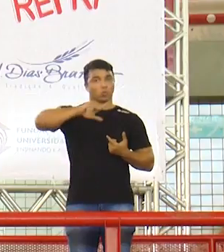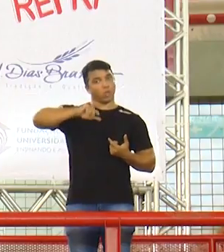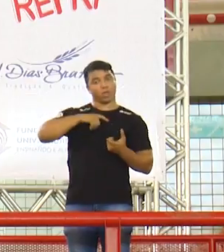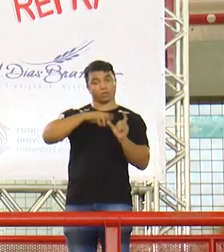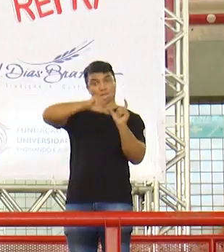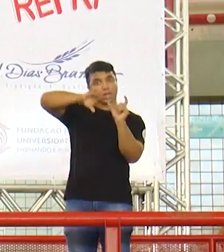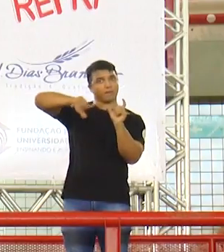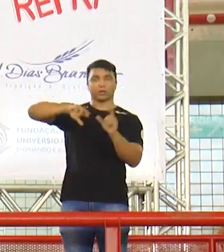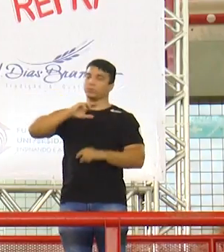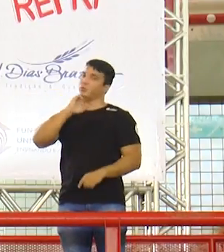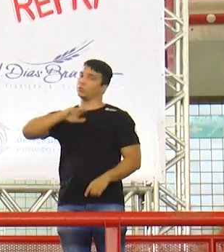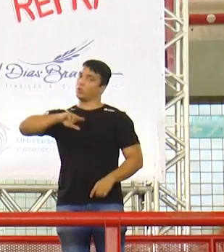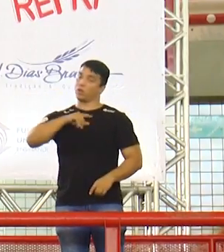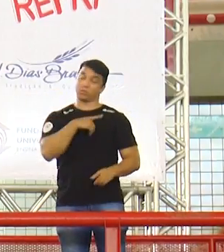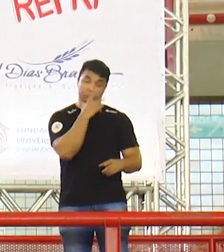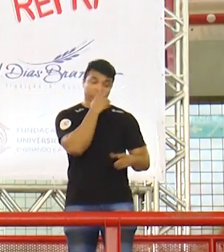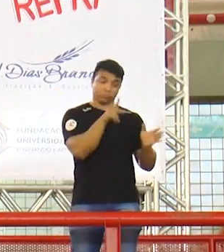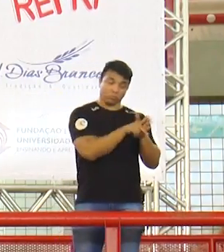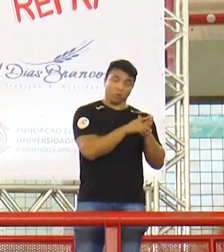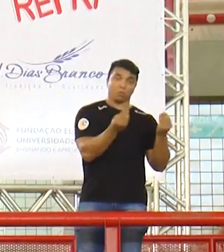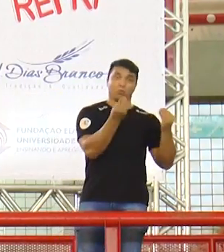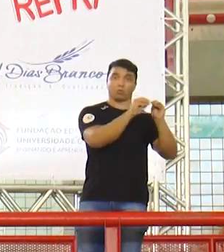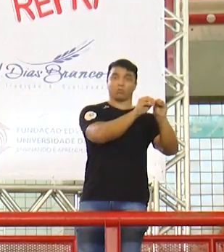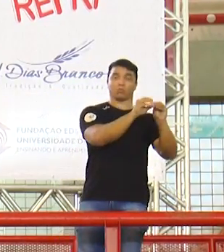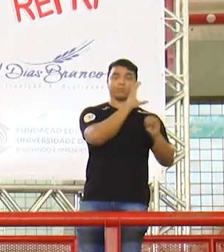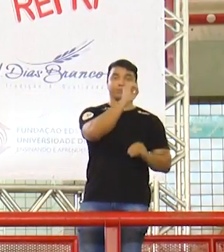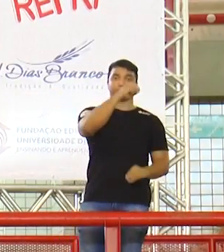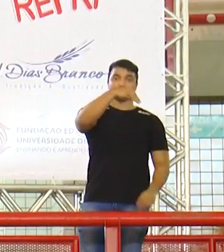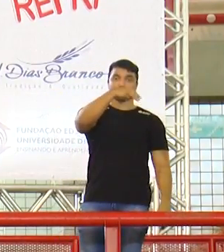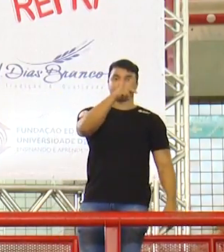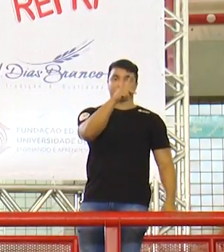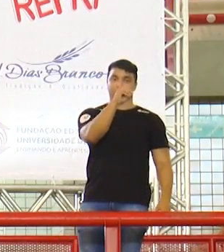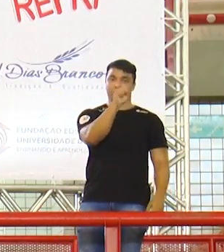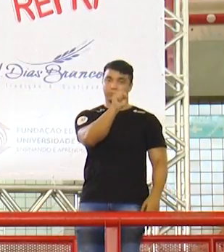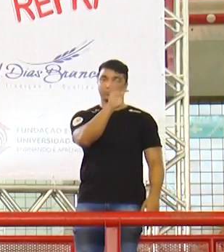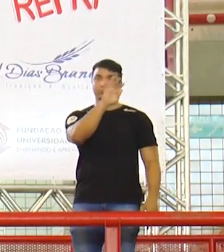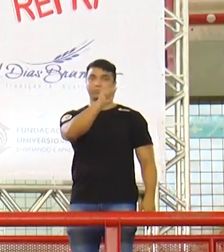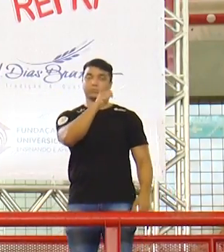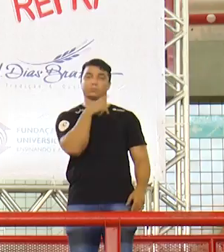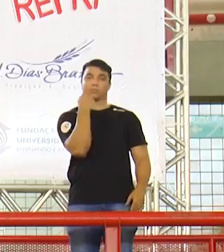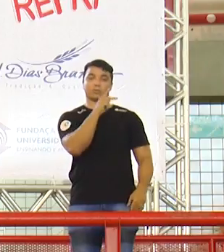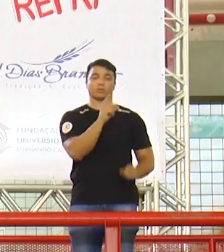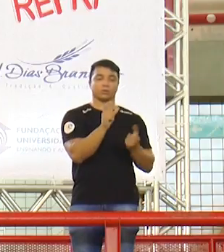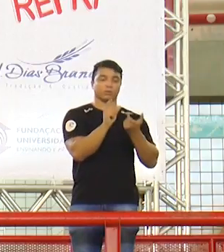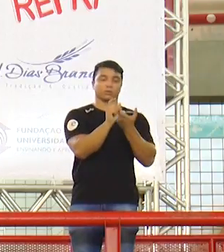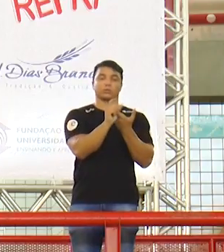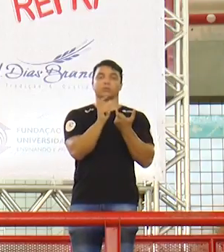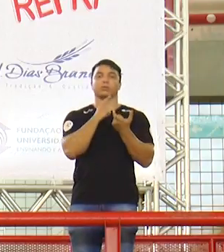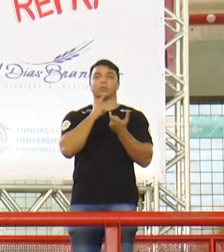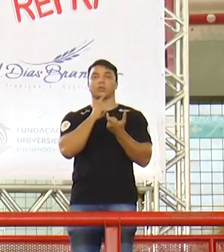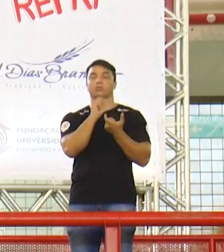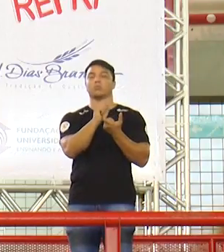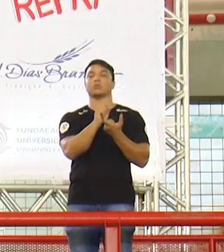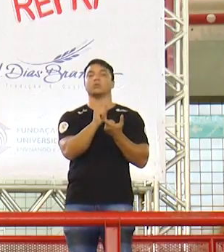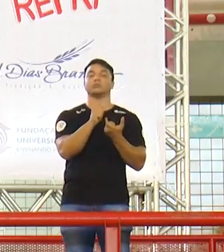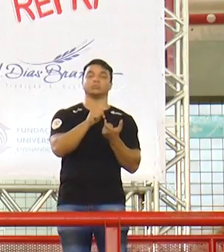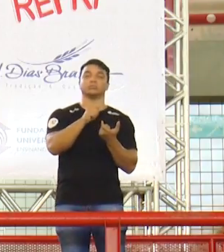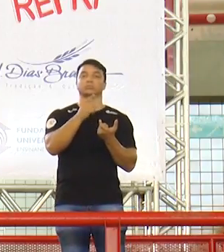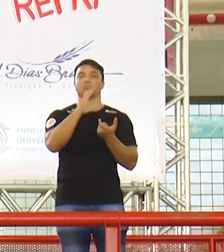derivada. Você diz que é uma palavra composta. Palavra composta, porque é formada